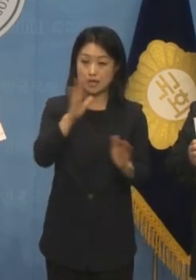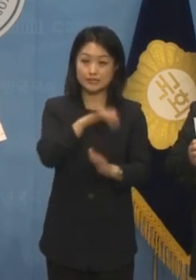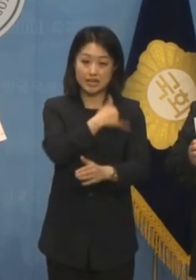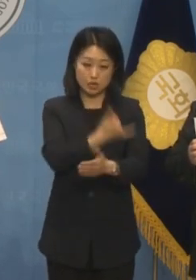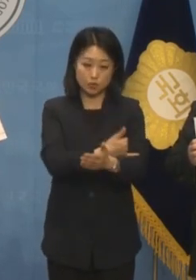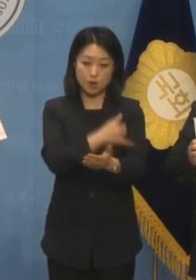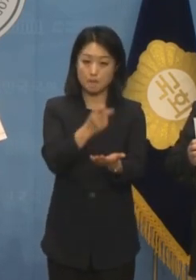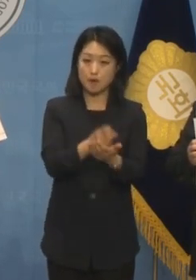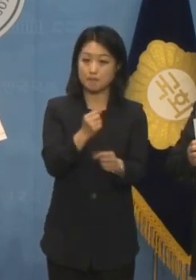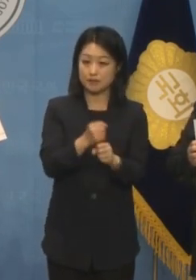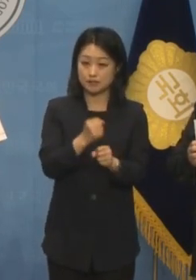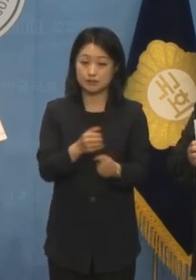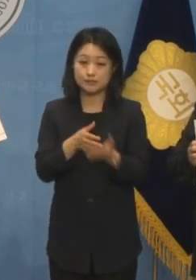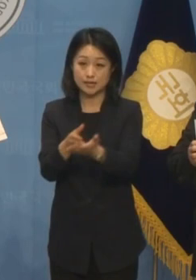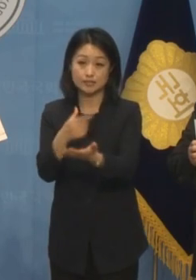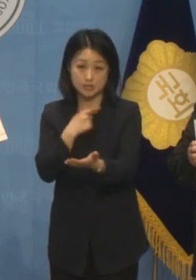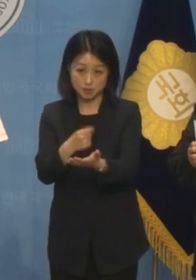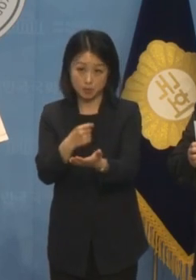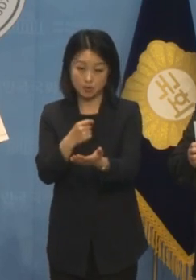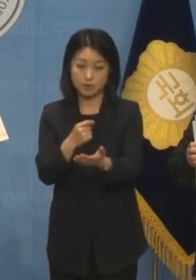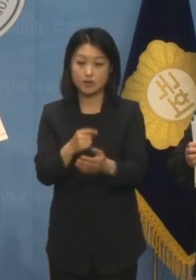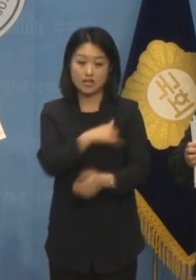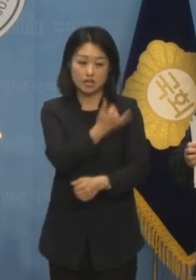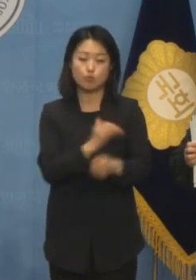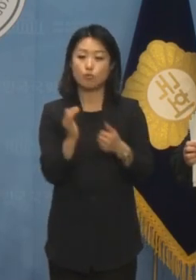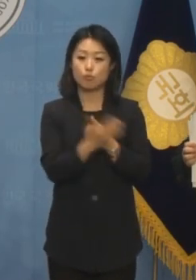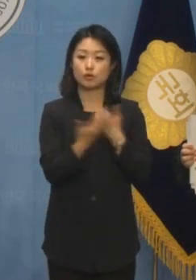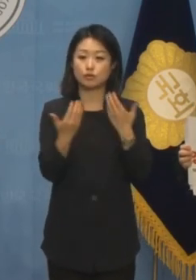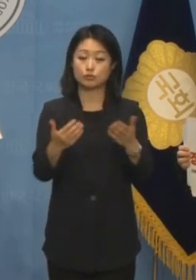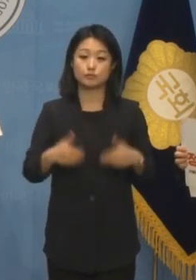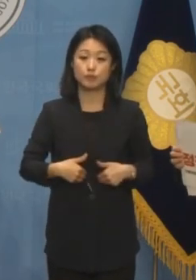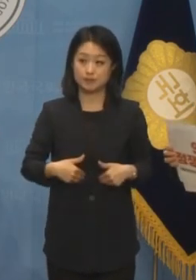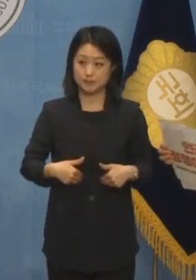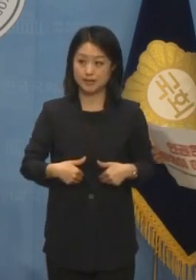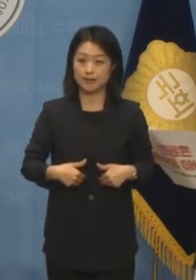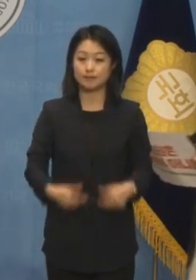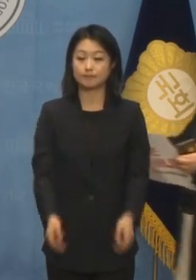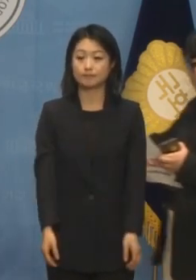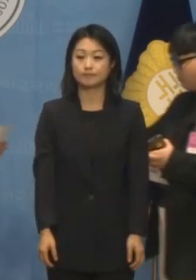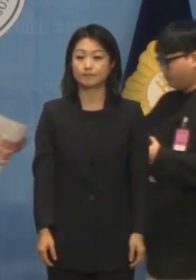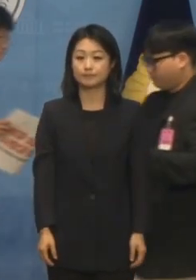제정을 통해 학생들의 인권을 보장할 수 있어야 한다고 생각합니다.